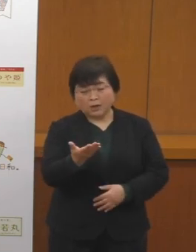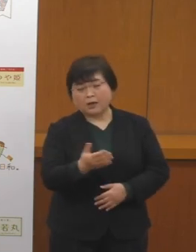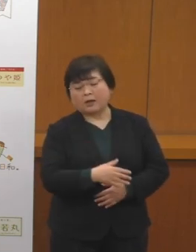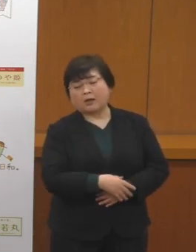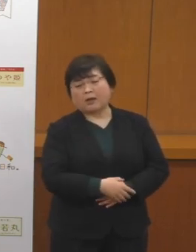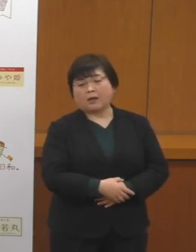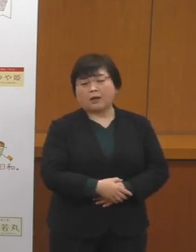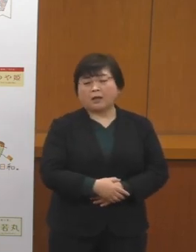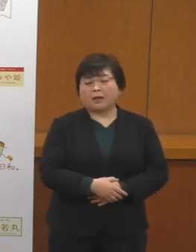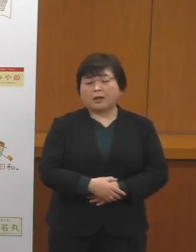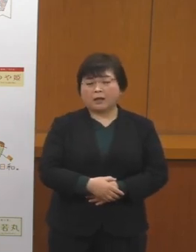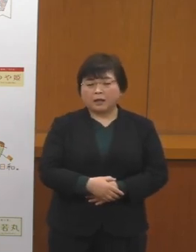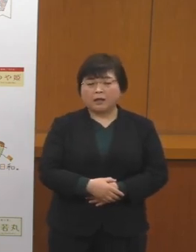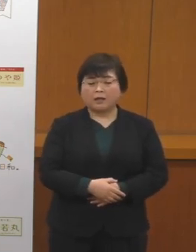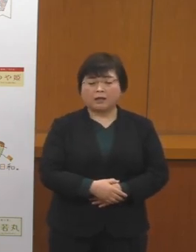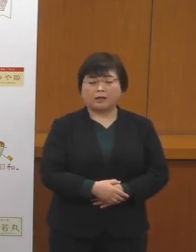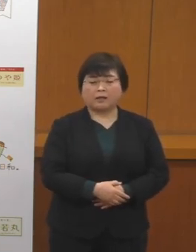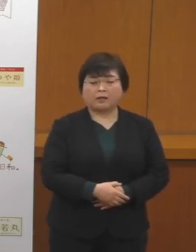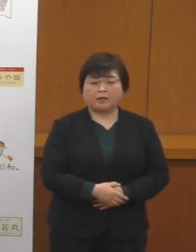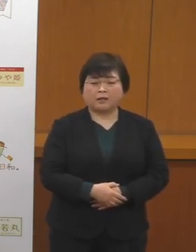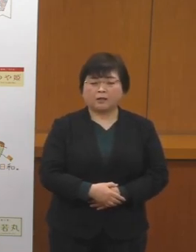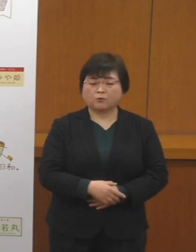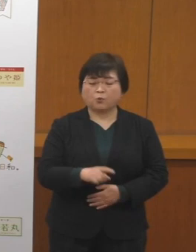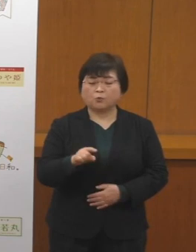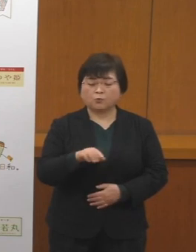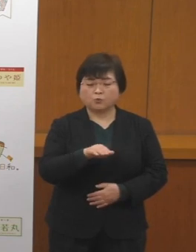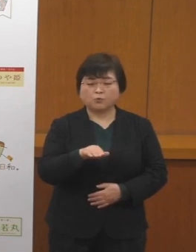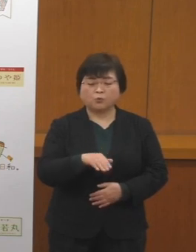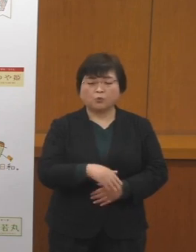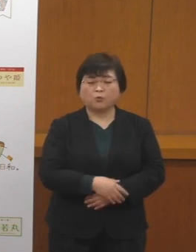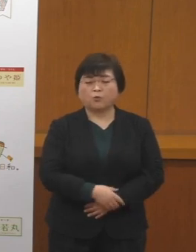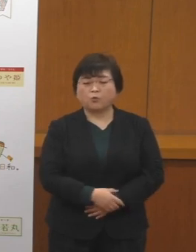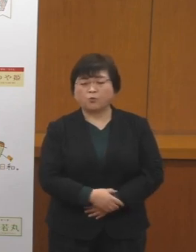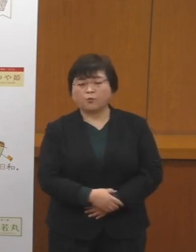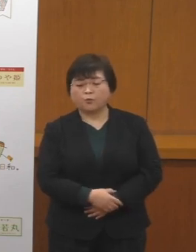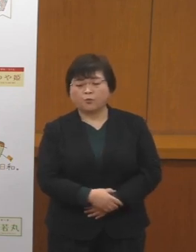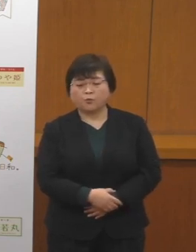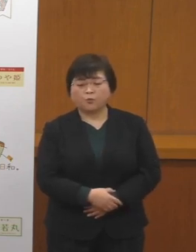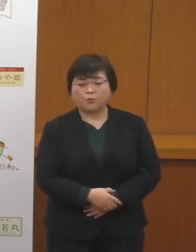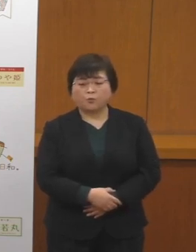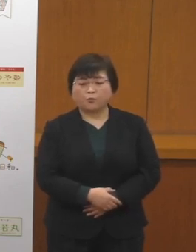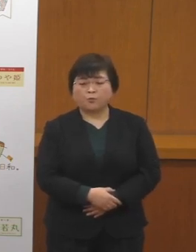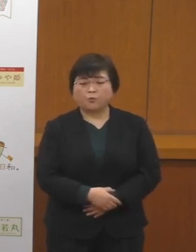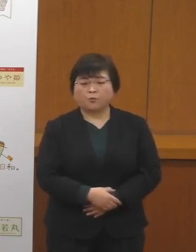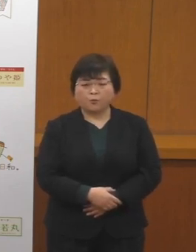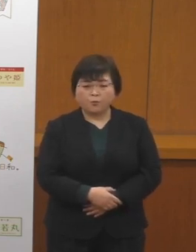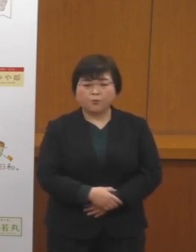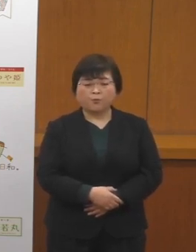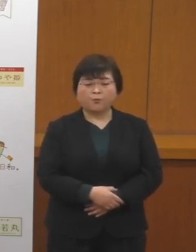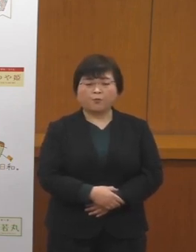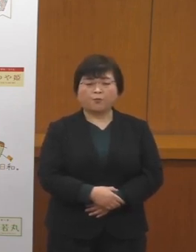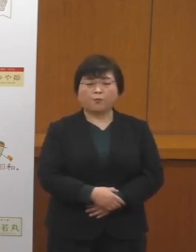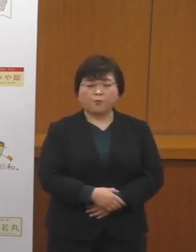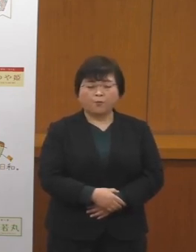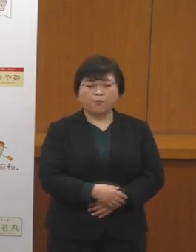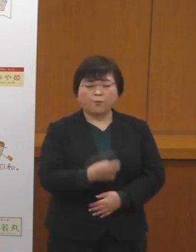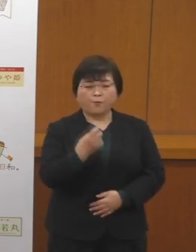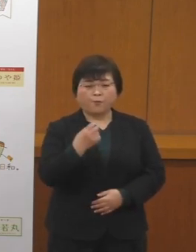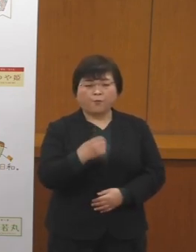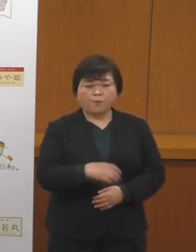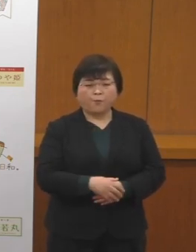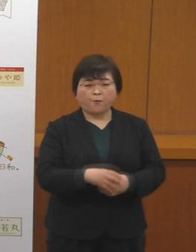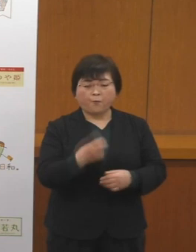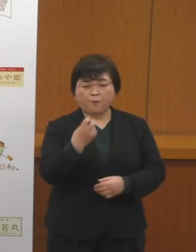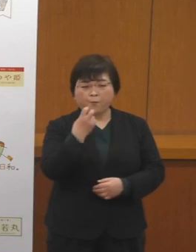ねいろいろやはり分析をされるのではないかなと思いますし